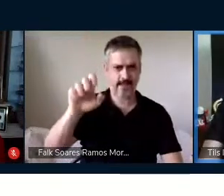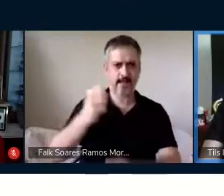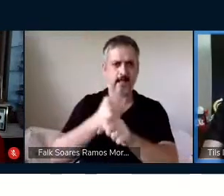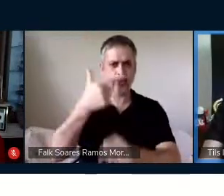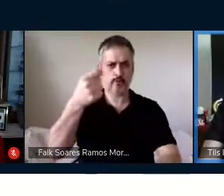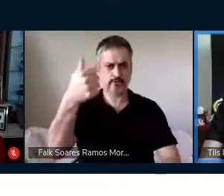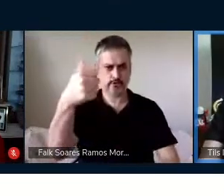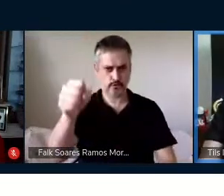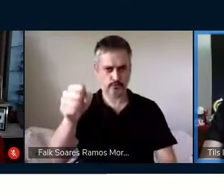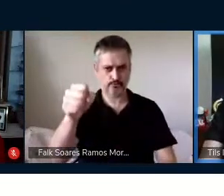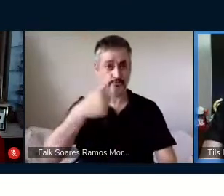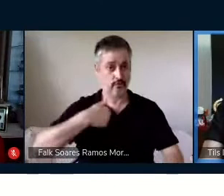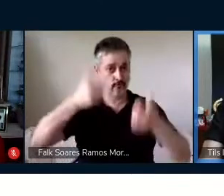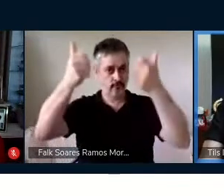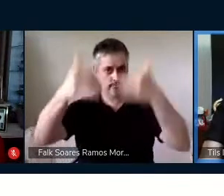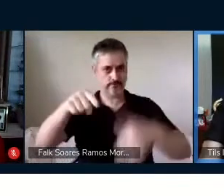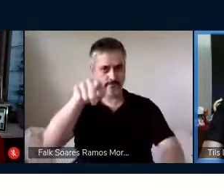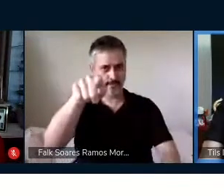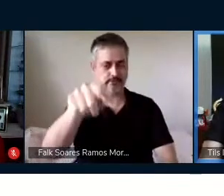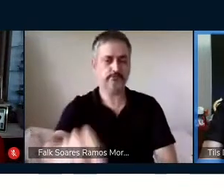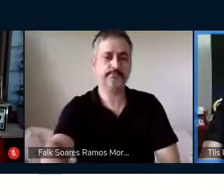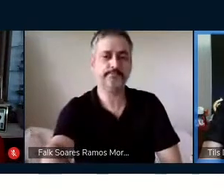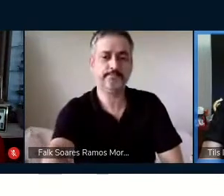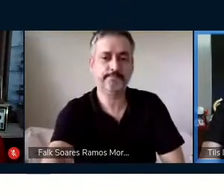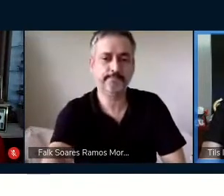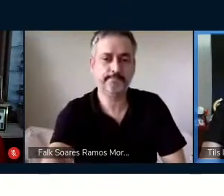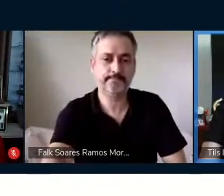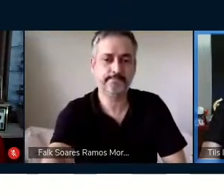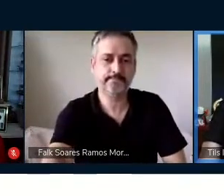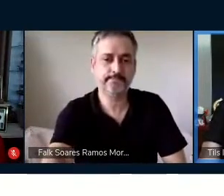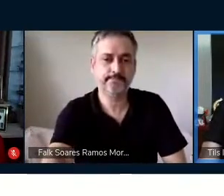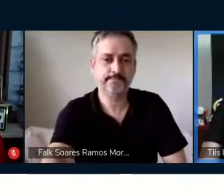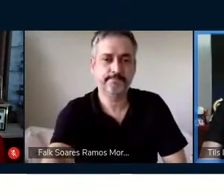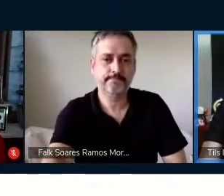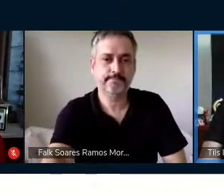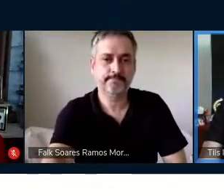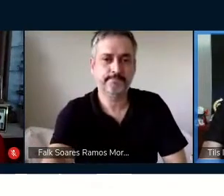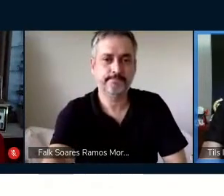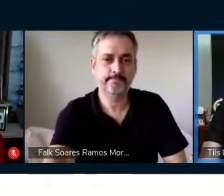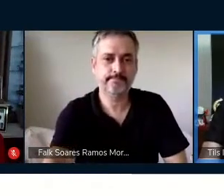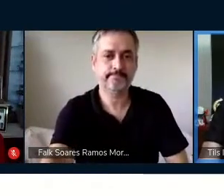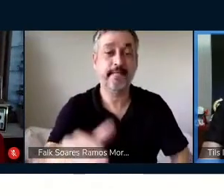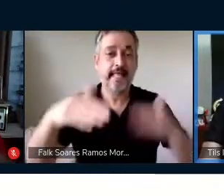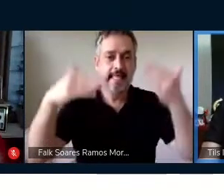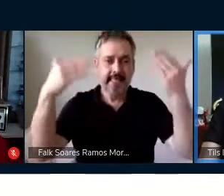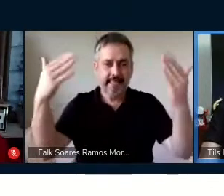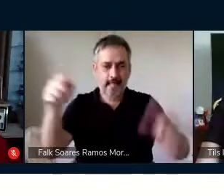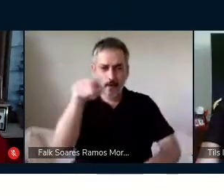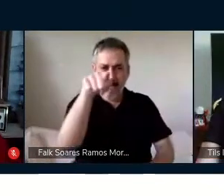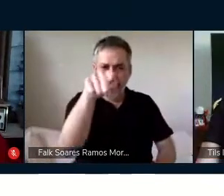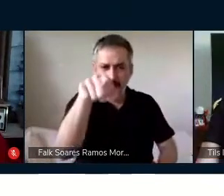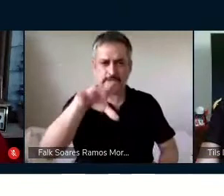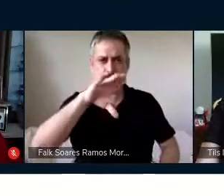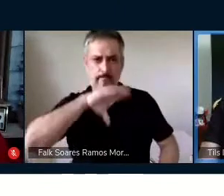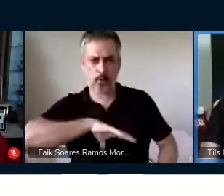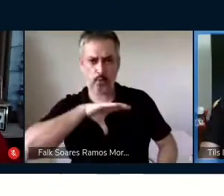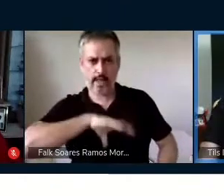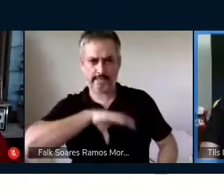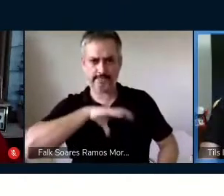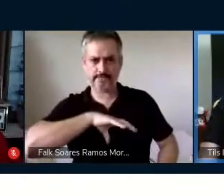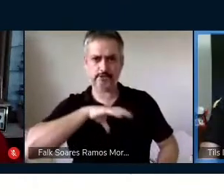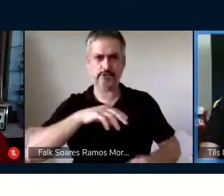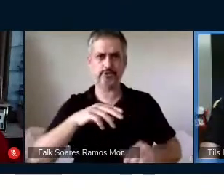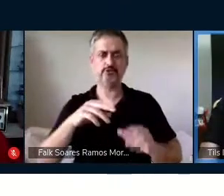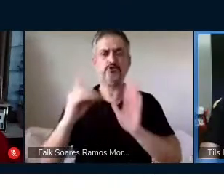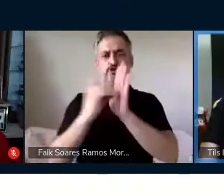três poderes propostos por Vale 2018. E aqui eu vou explicar a criação do mesmo. Aqui